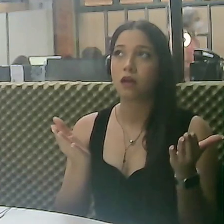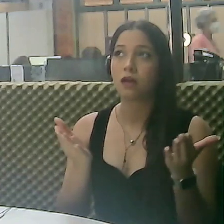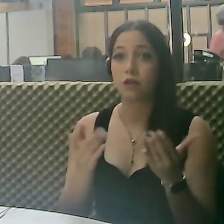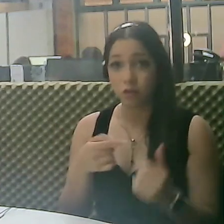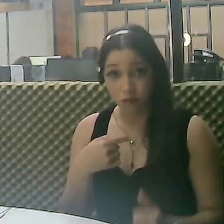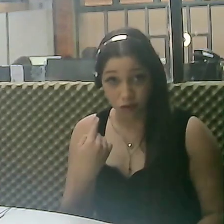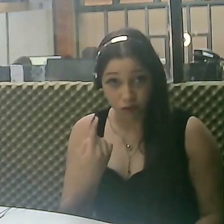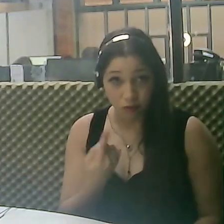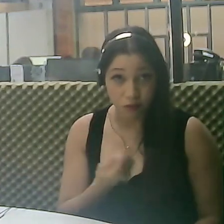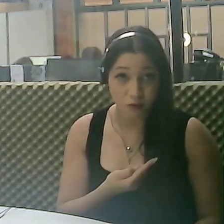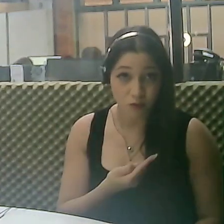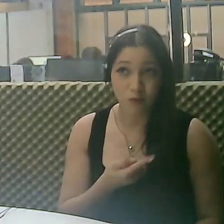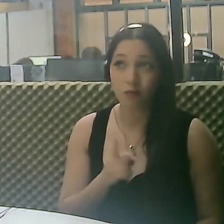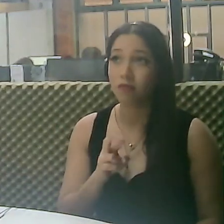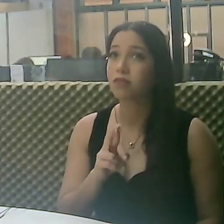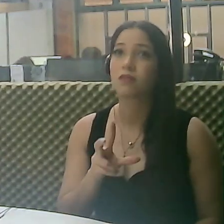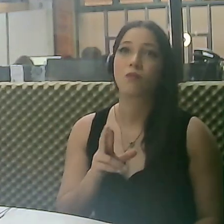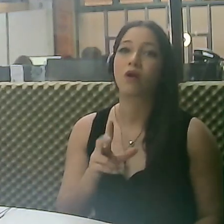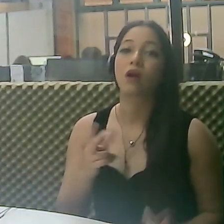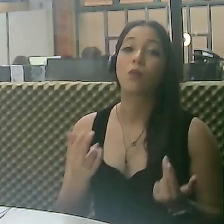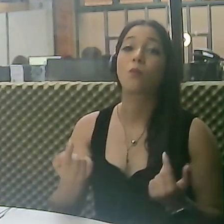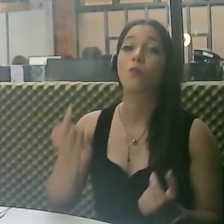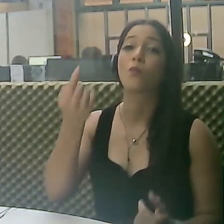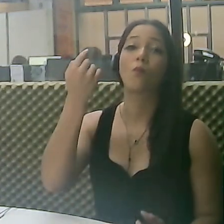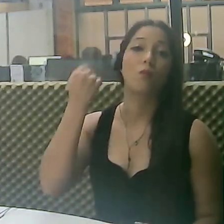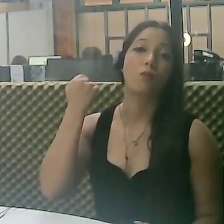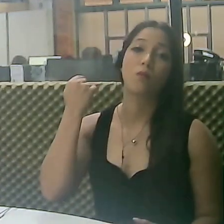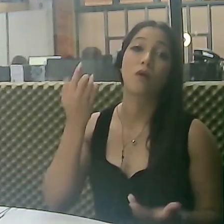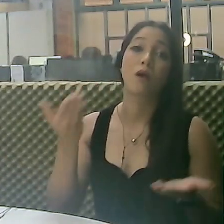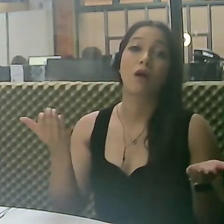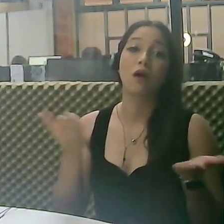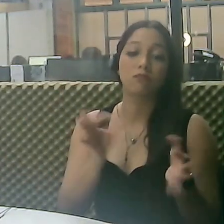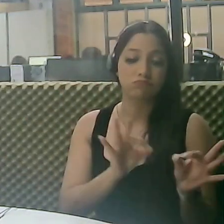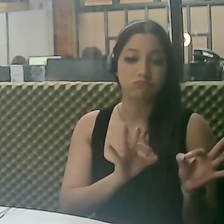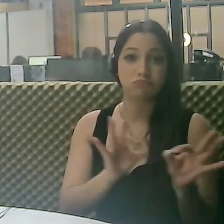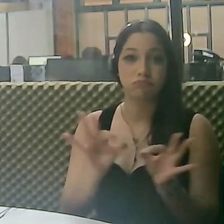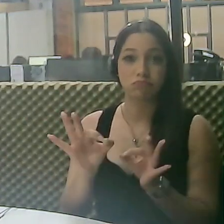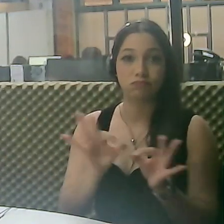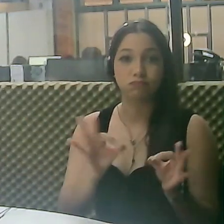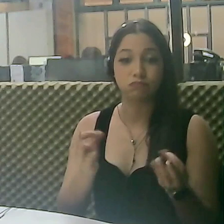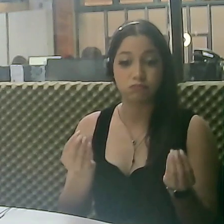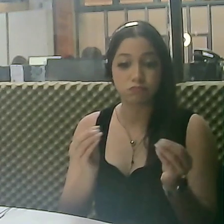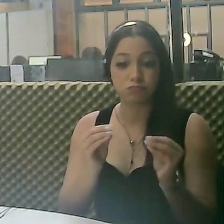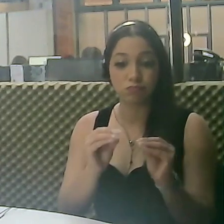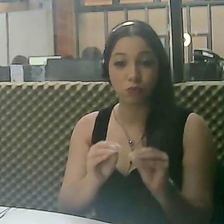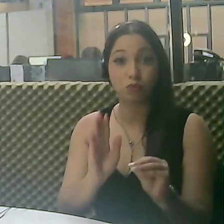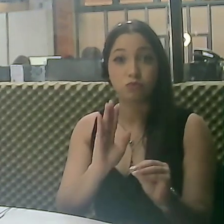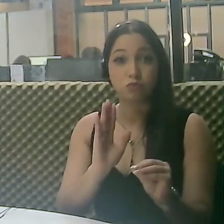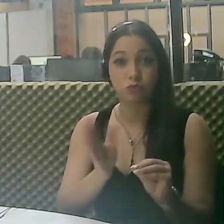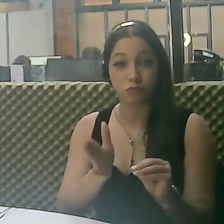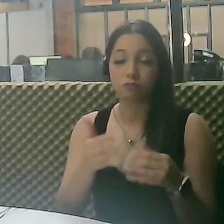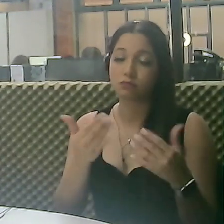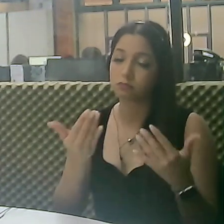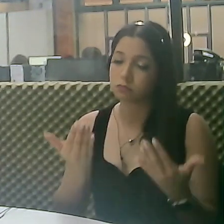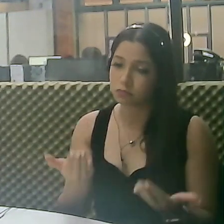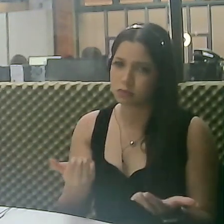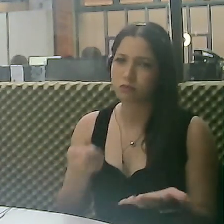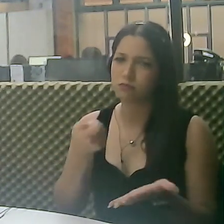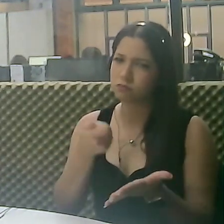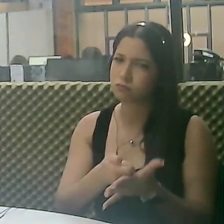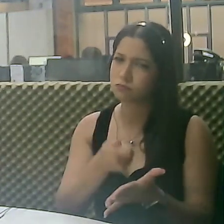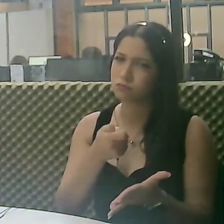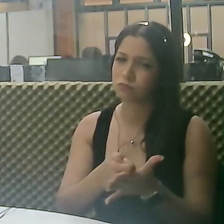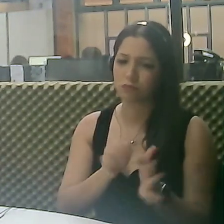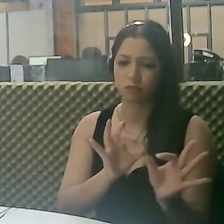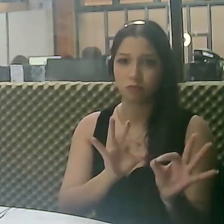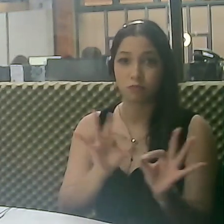não estamos mais como os anos anteriores. Agora nós estamos com os projetos implantados. Agora nós temos que cobrar que